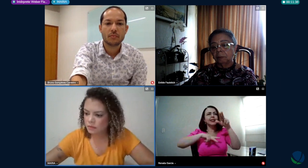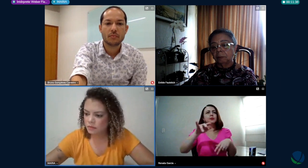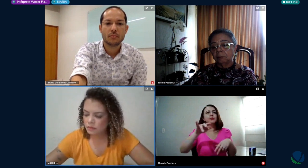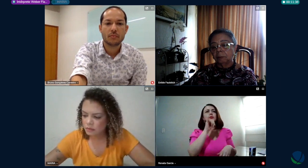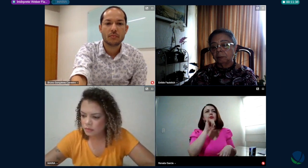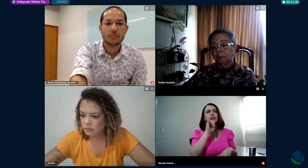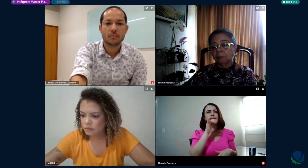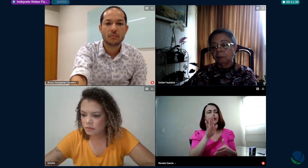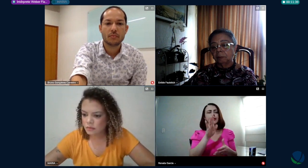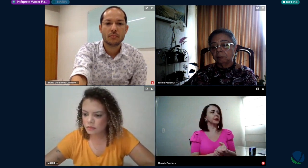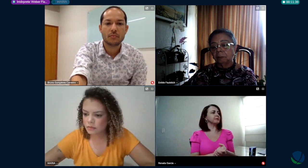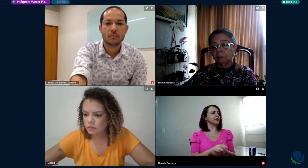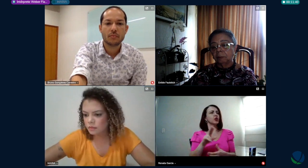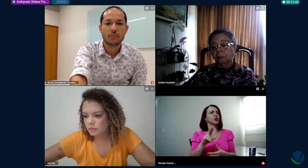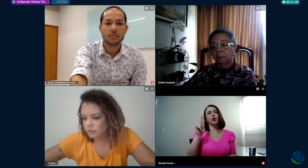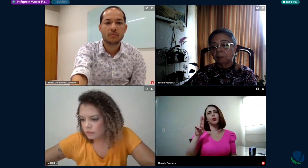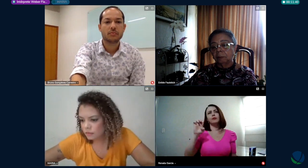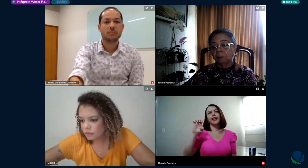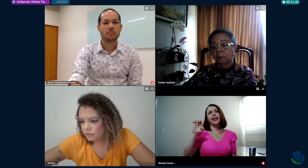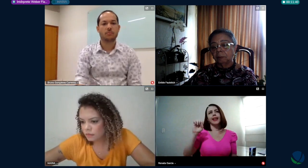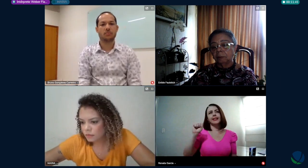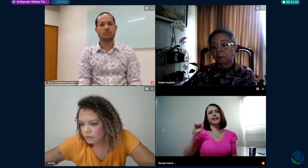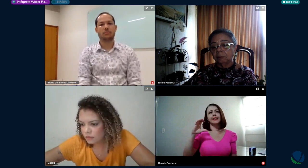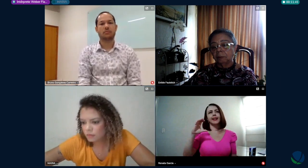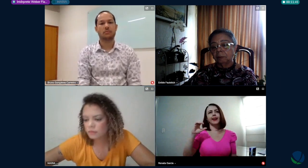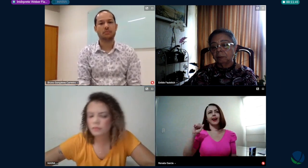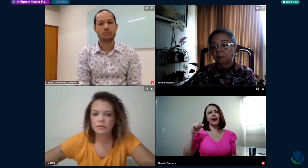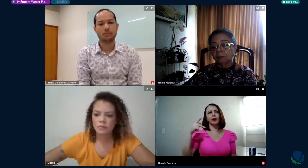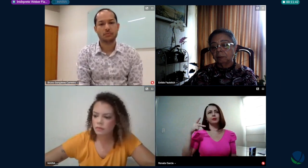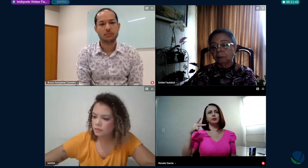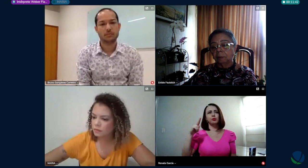em relação às diferentes localizações do corpo,